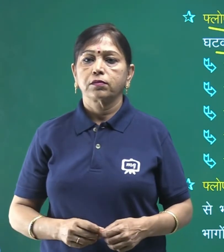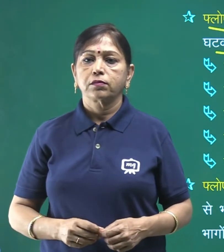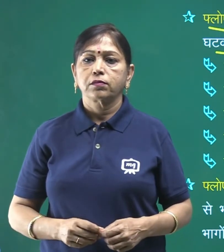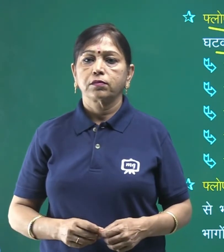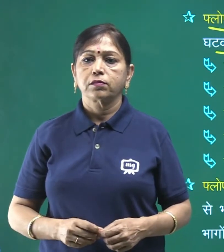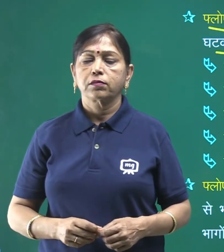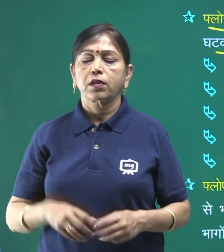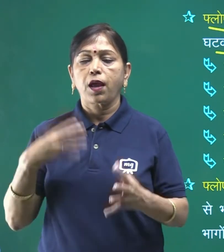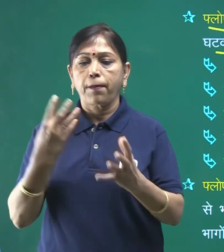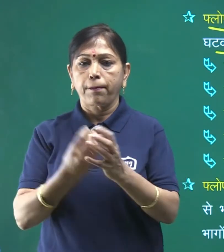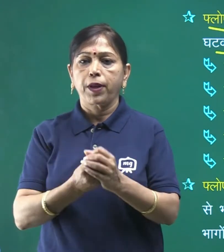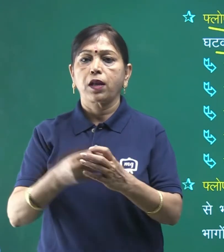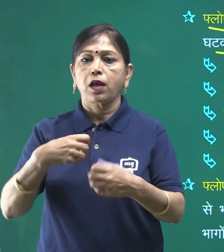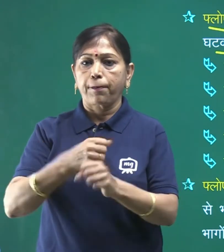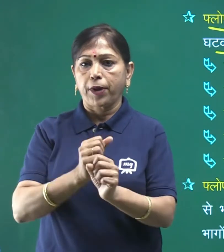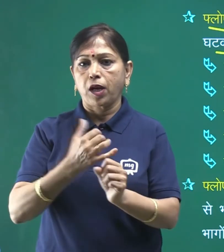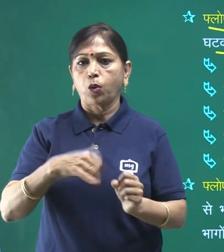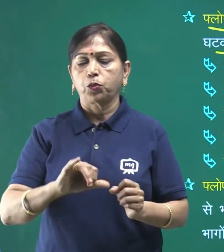मिलकर बना होता है।